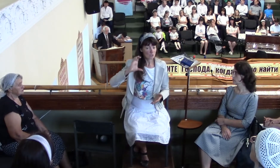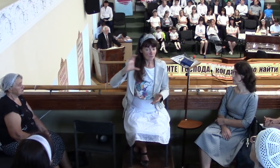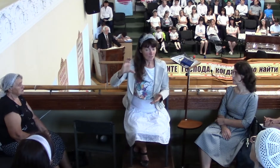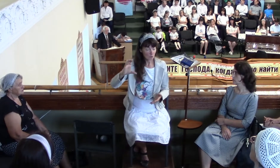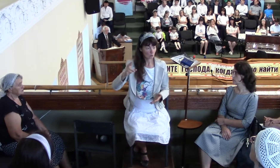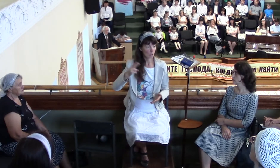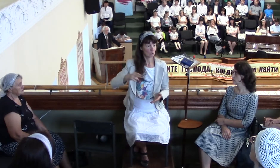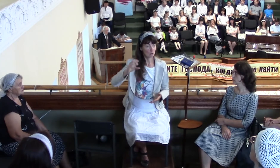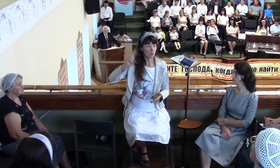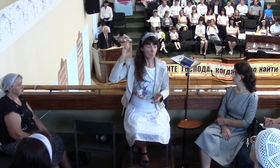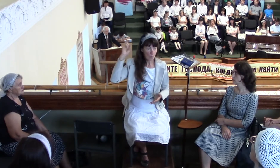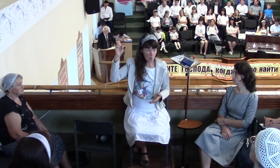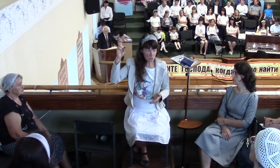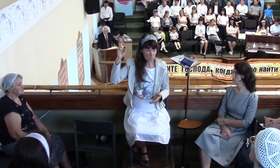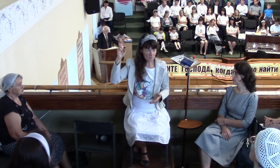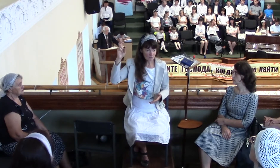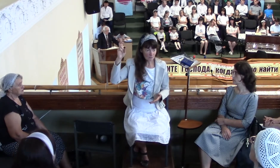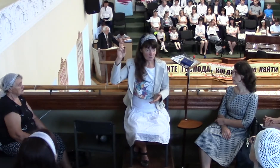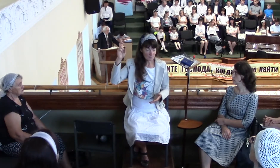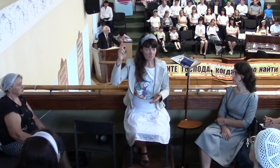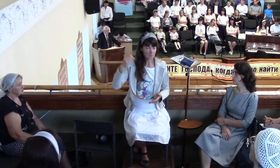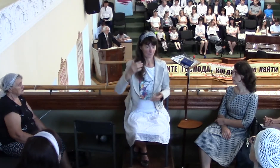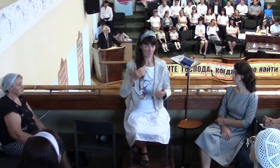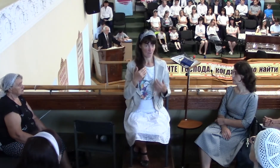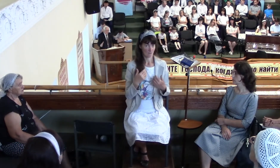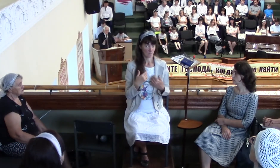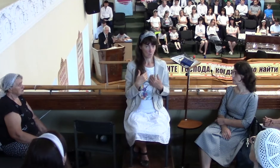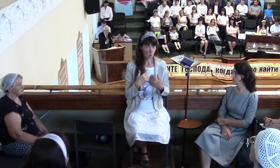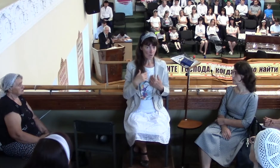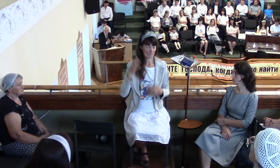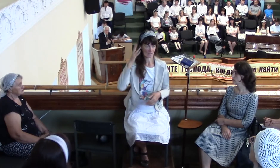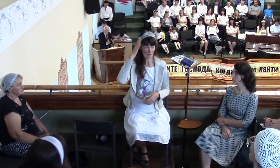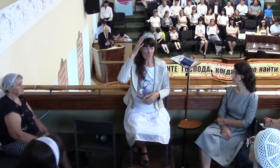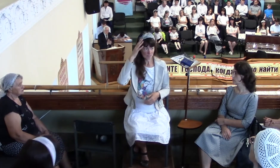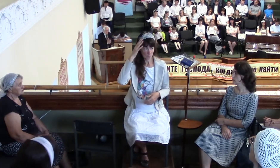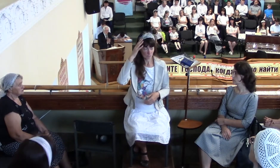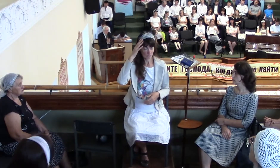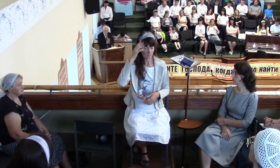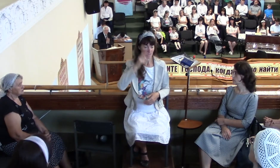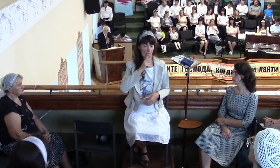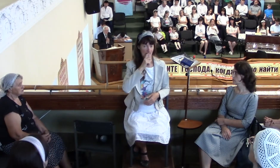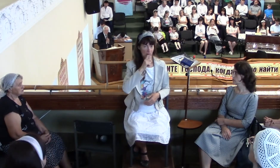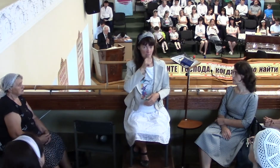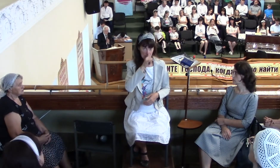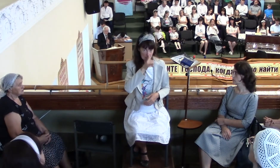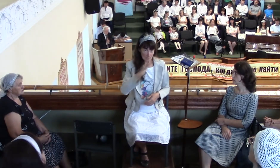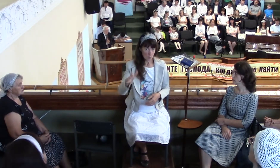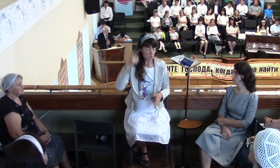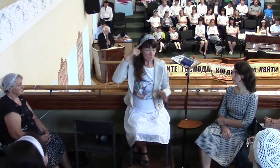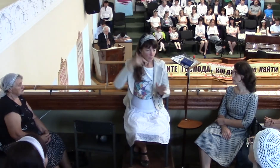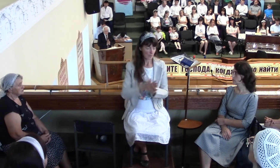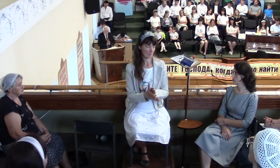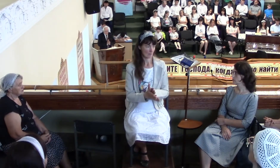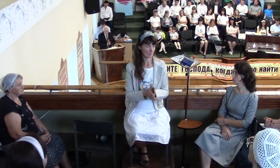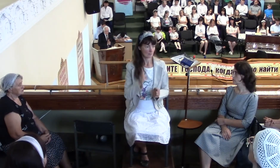Божий, разум не может понять совместимость вот этого. Христос говорил, я